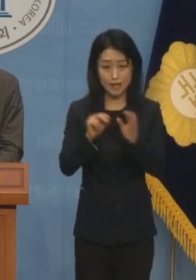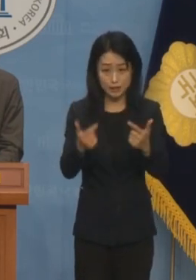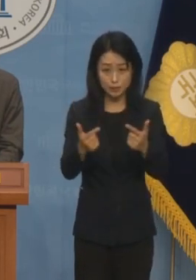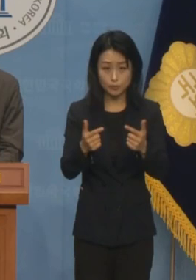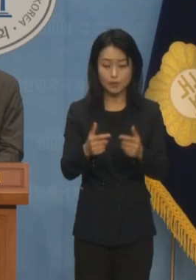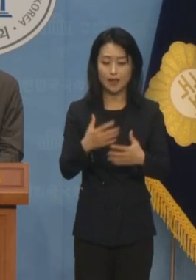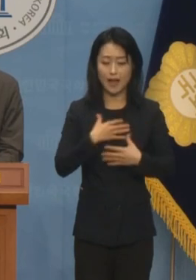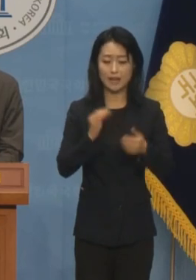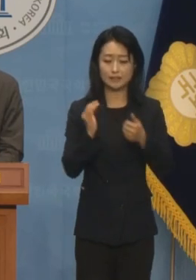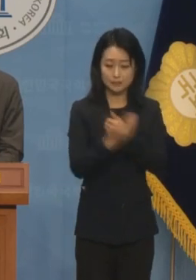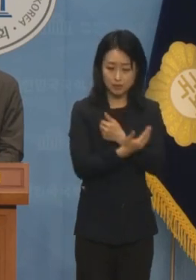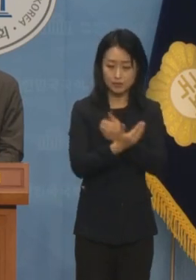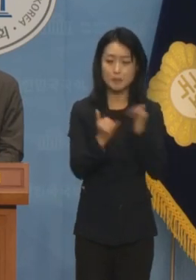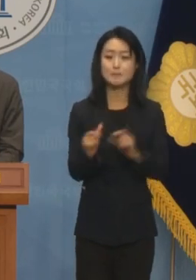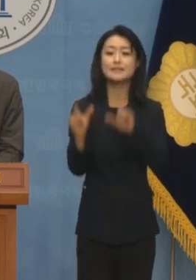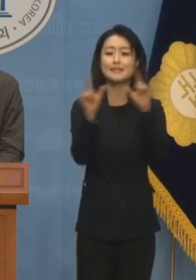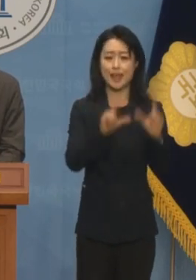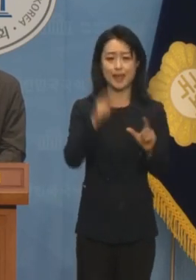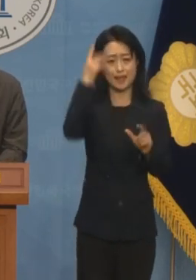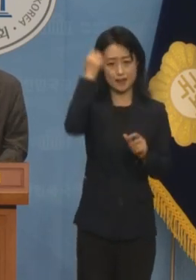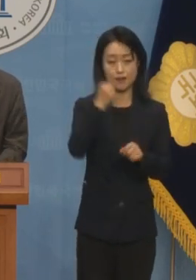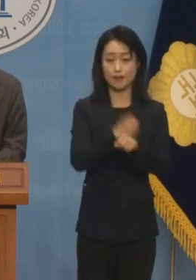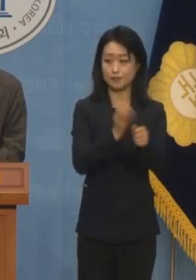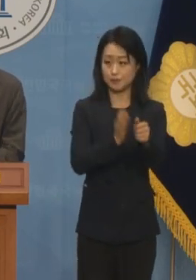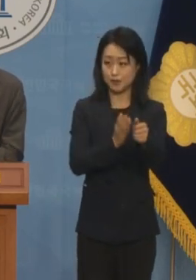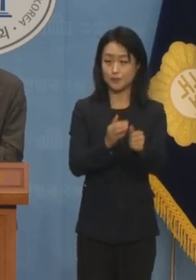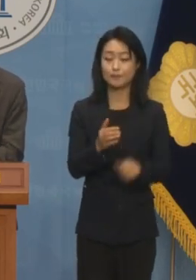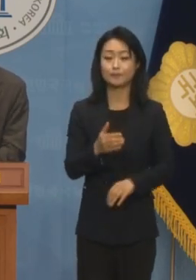민생입니다. 이상입니다. 고맙습니다.